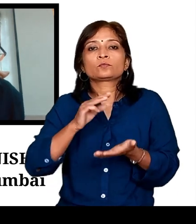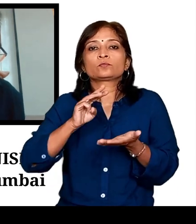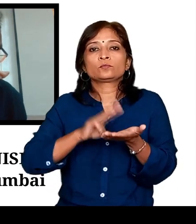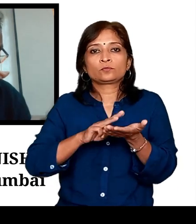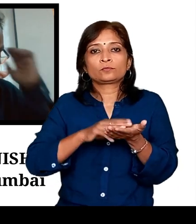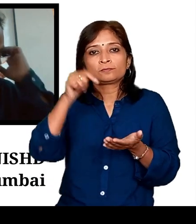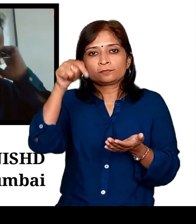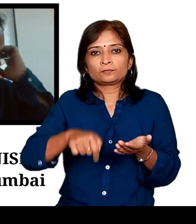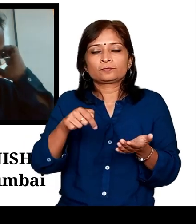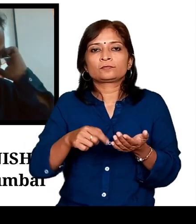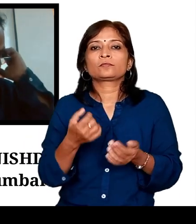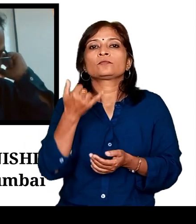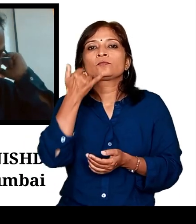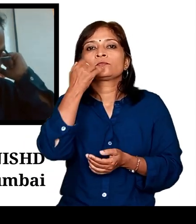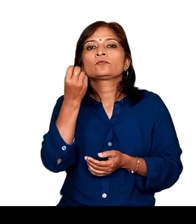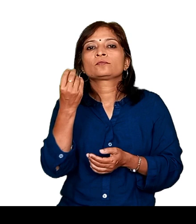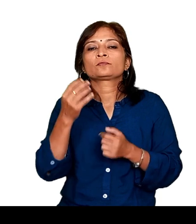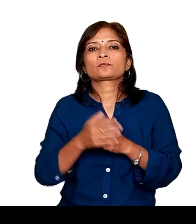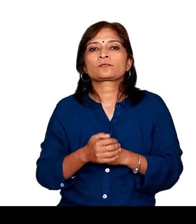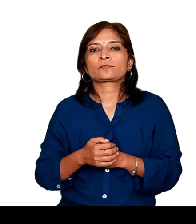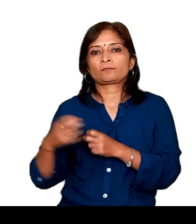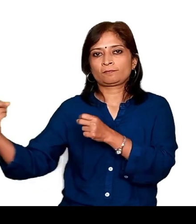का, खासकर मुंबई का जो नंबर है